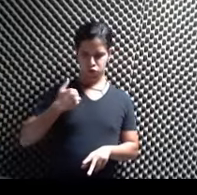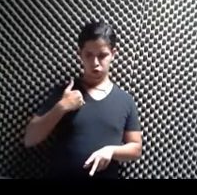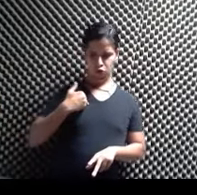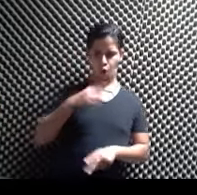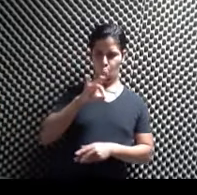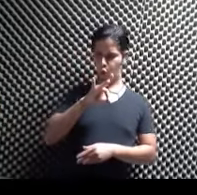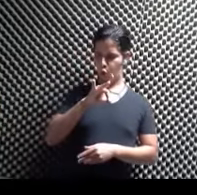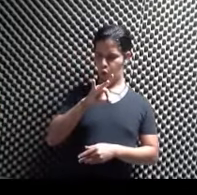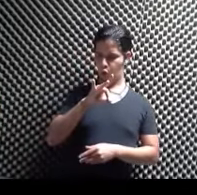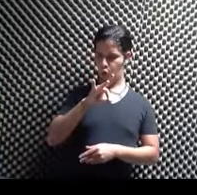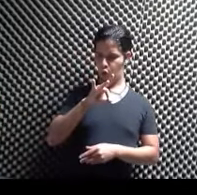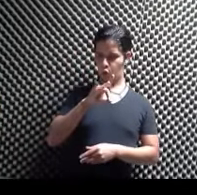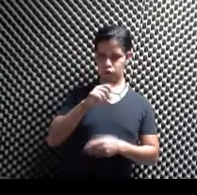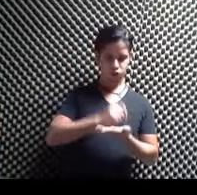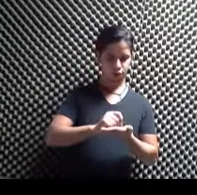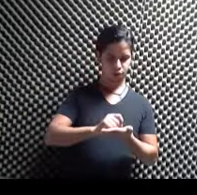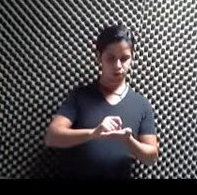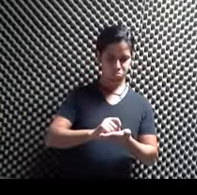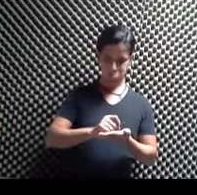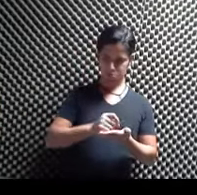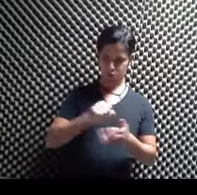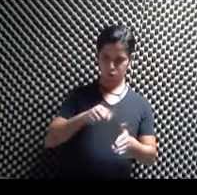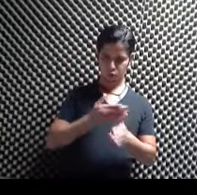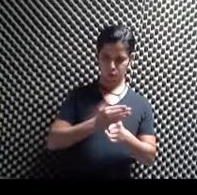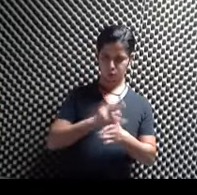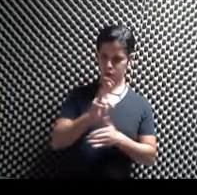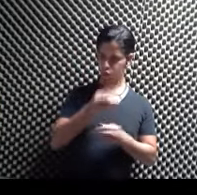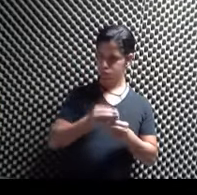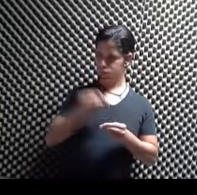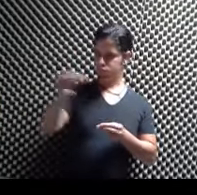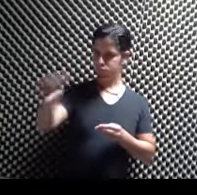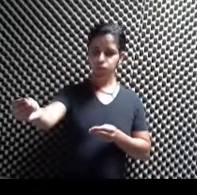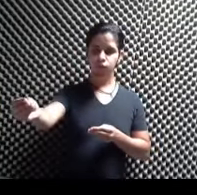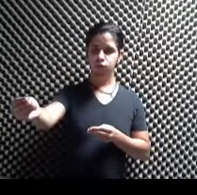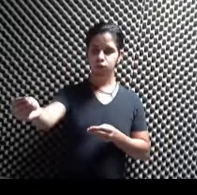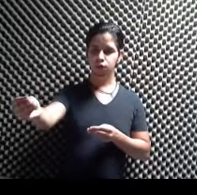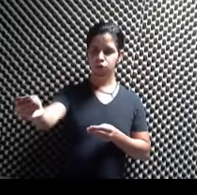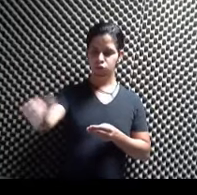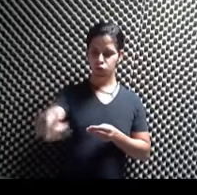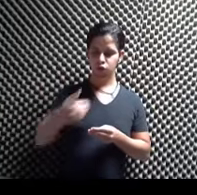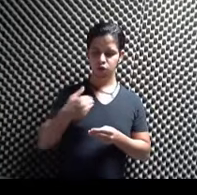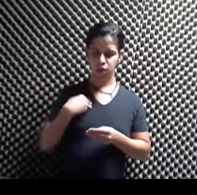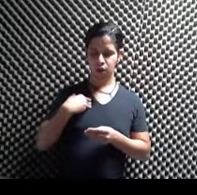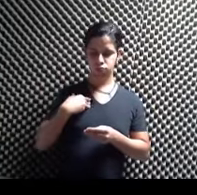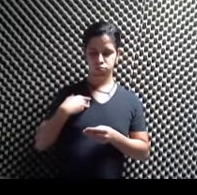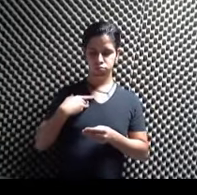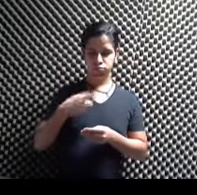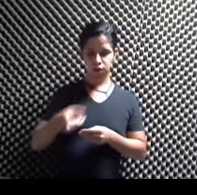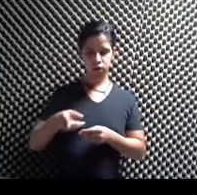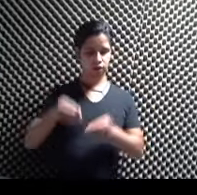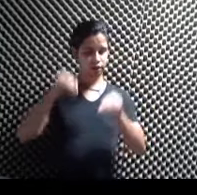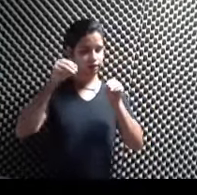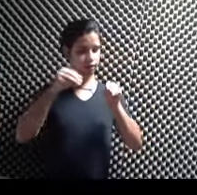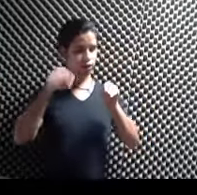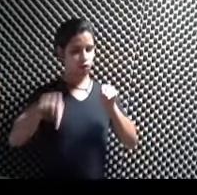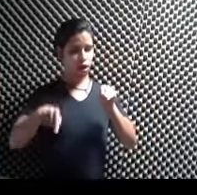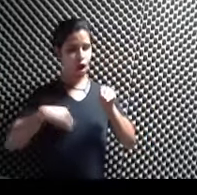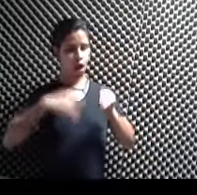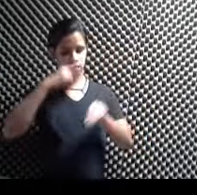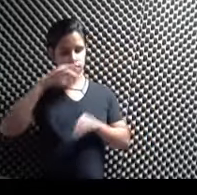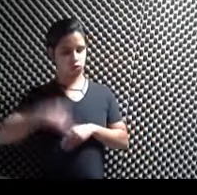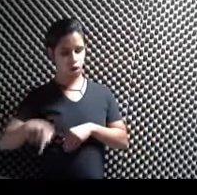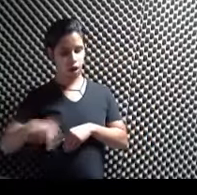en mi cartuchera, te doy 2. No me cuesta nada, pero a la misma vez estoy educando al niño a compartir y, uh-huh,